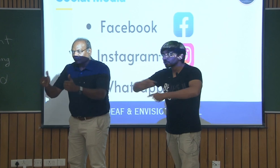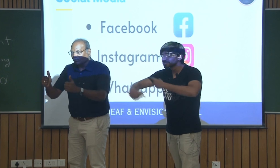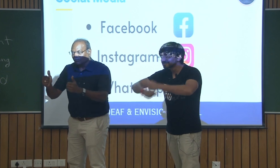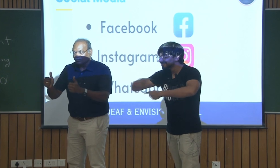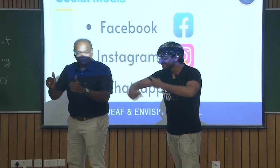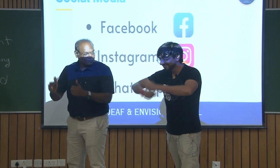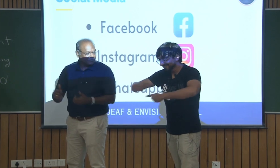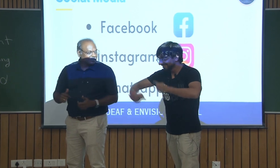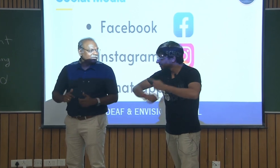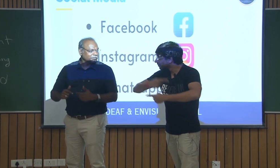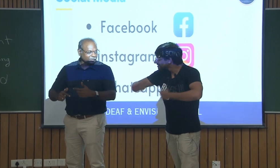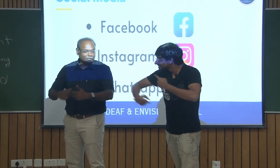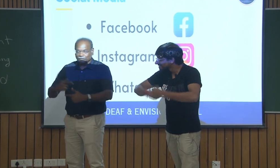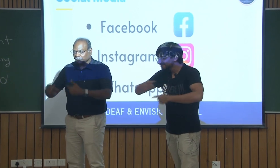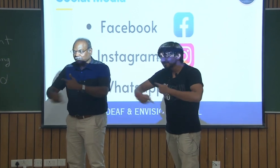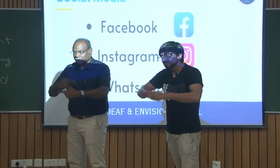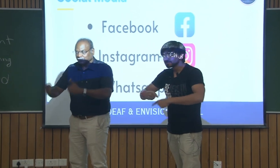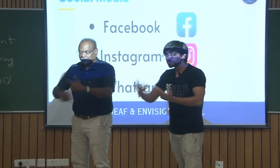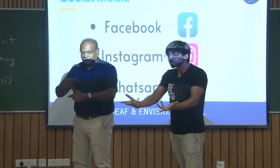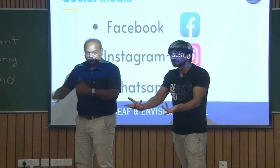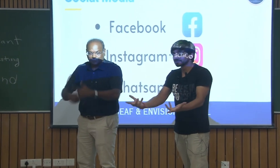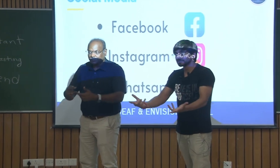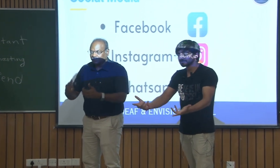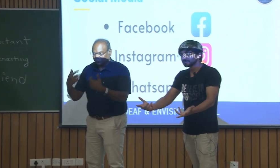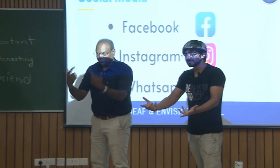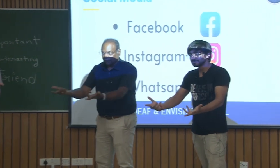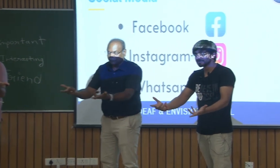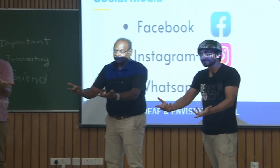रोज रोज क्यों